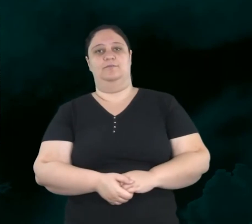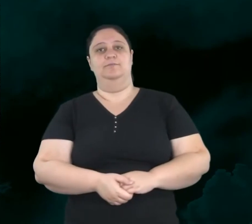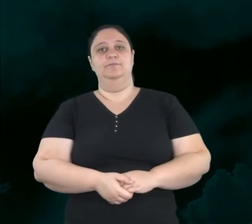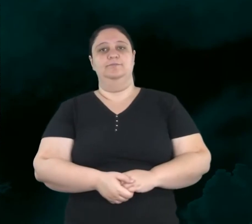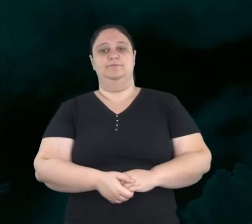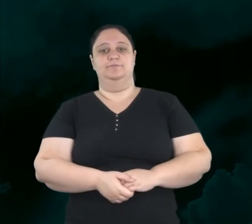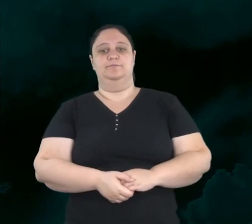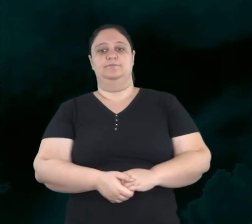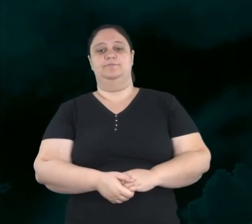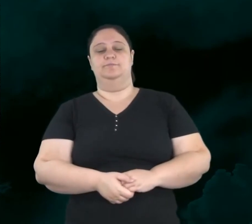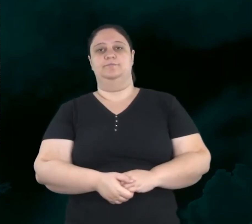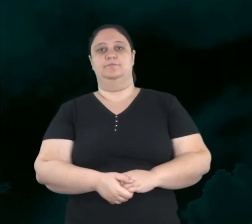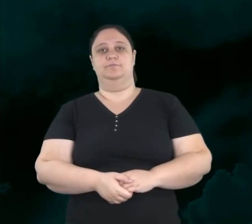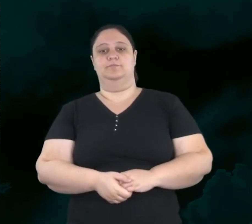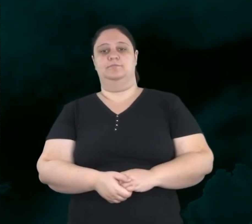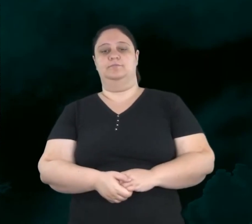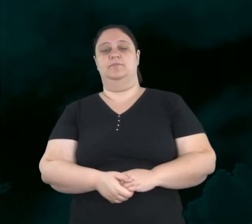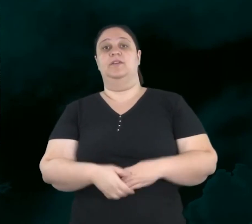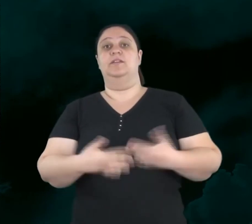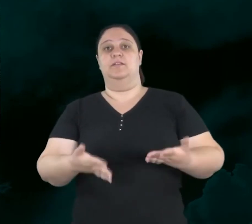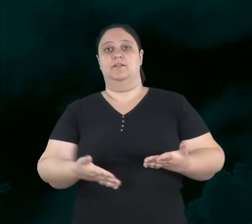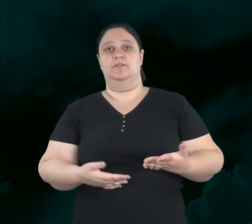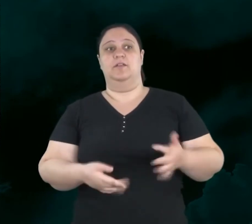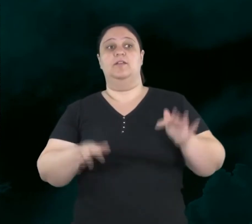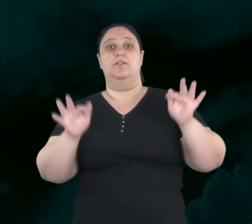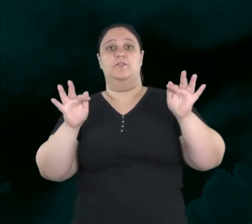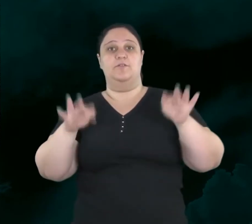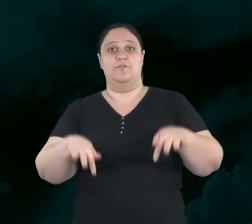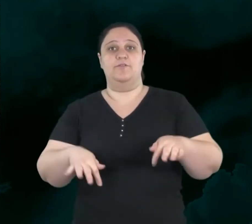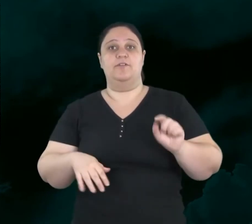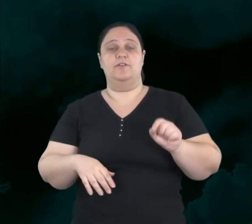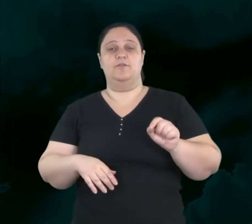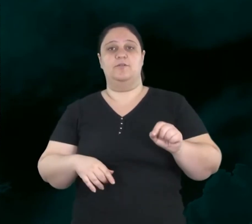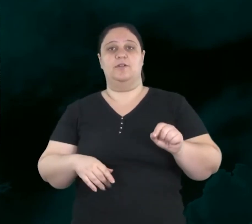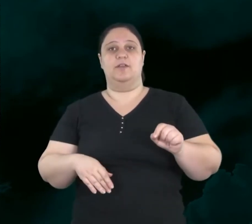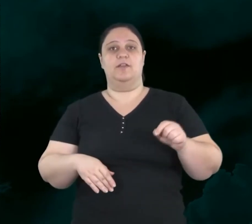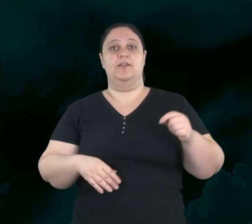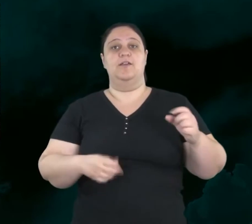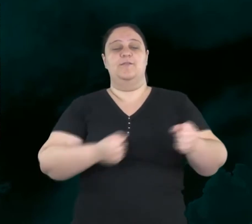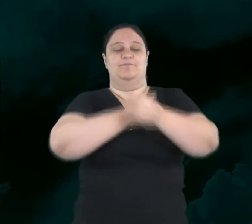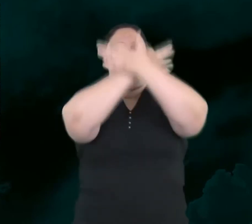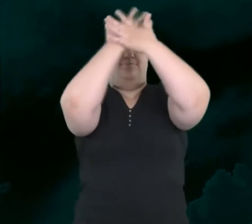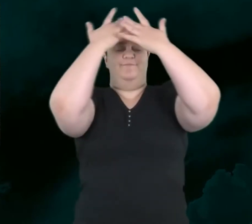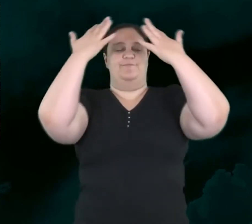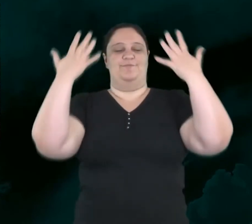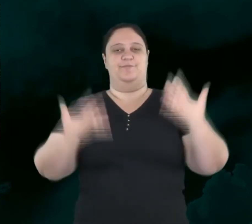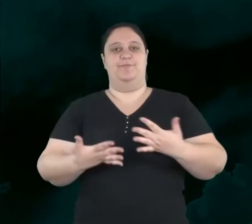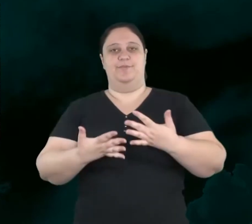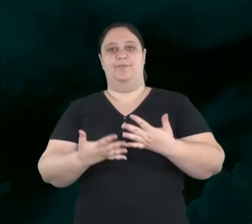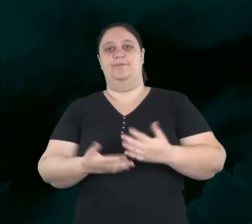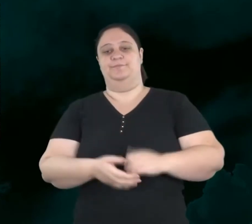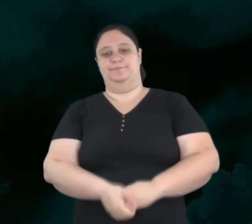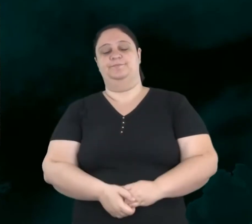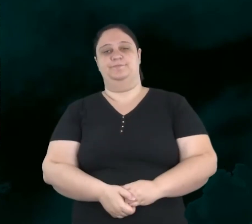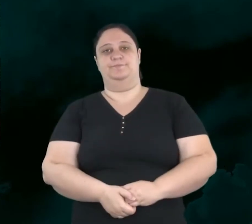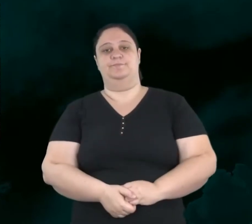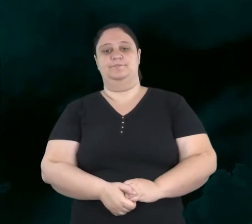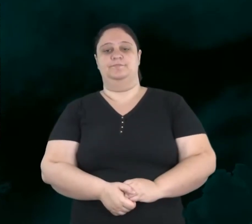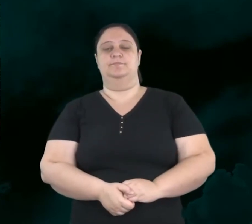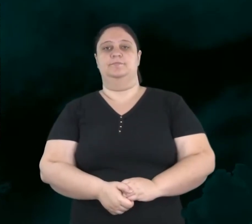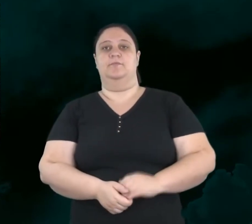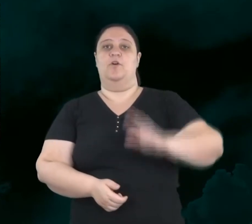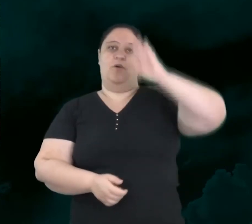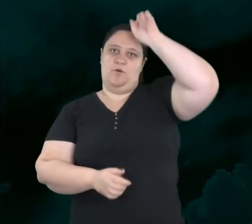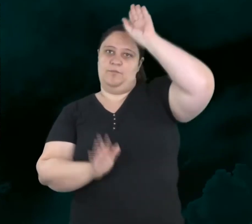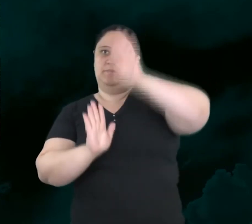E isso, né, vai culminar na nossa glorificação. Eu já li isso para vocês, Romanos 8 e Filipenses 3,